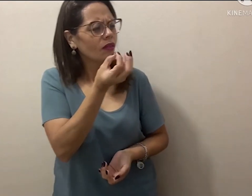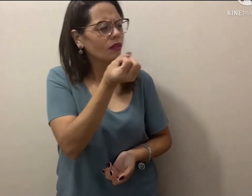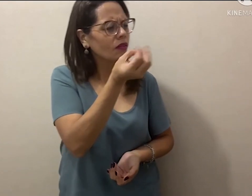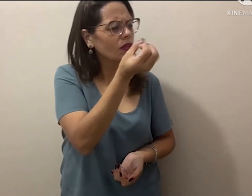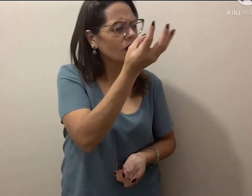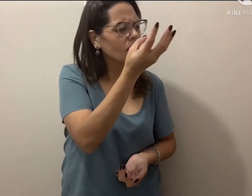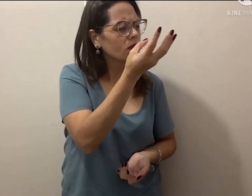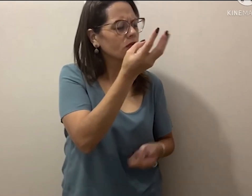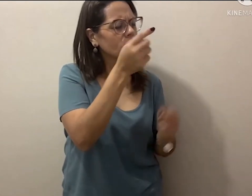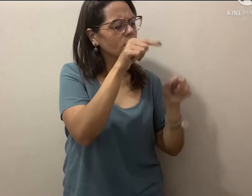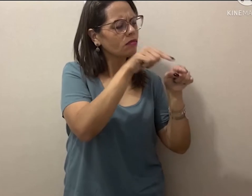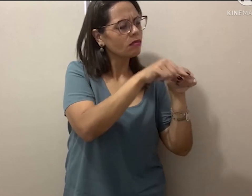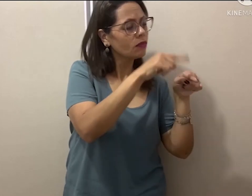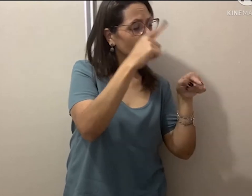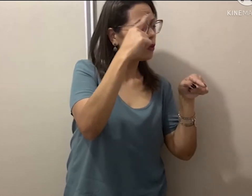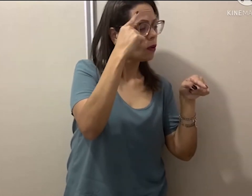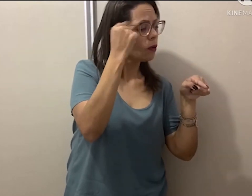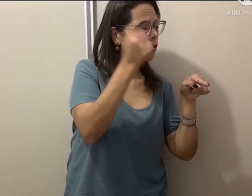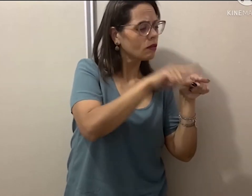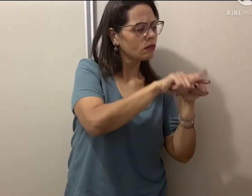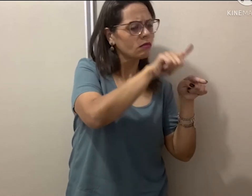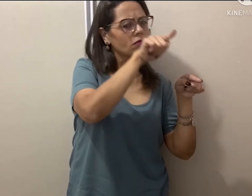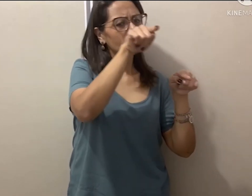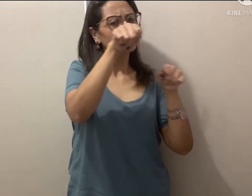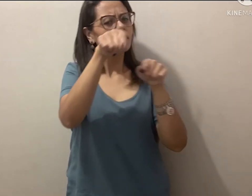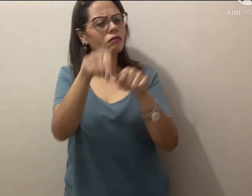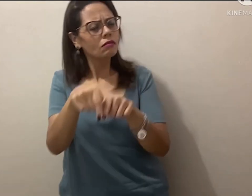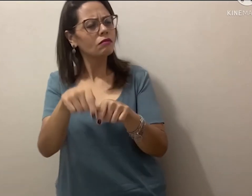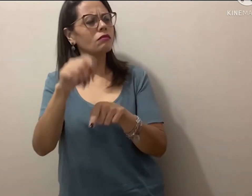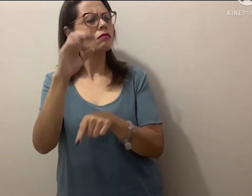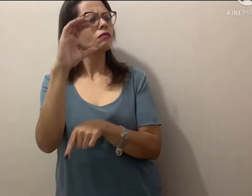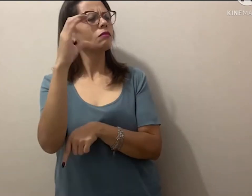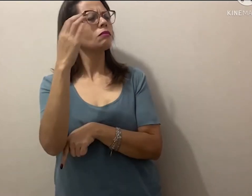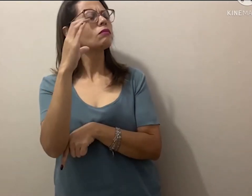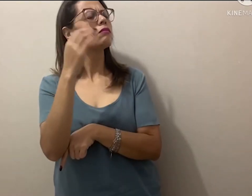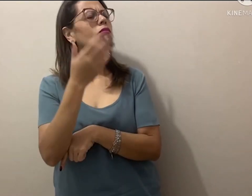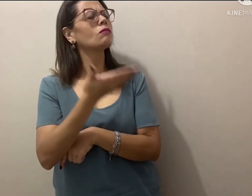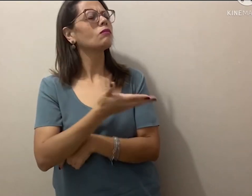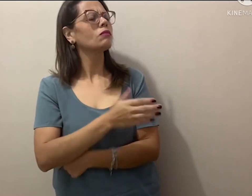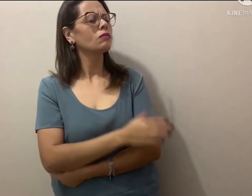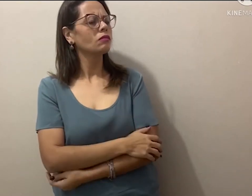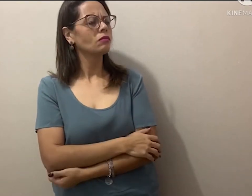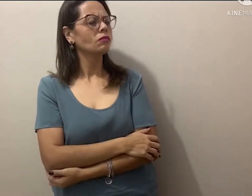quantas horas de viagem de Guarapuava a Curitiba?